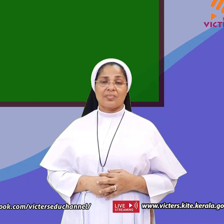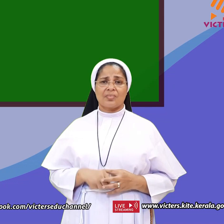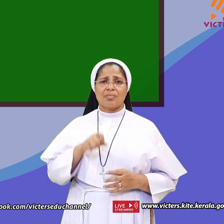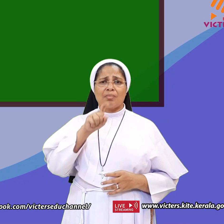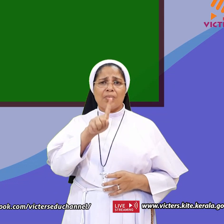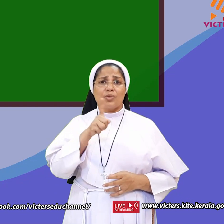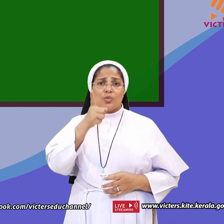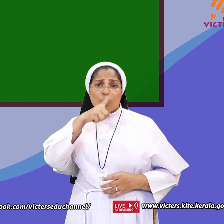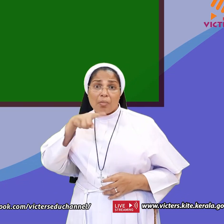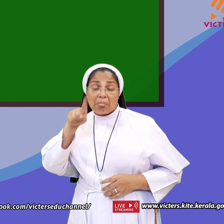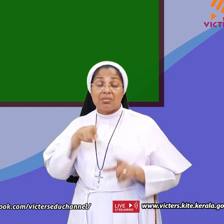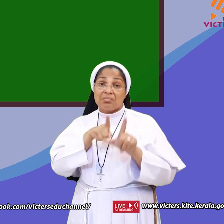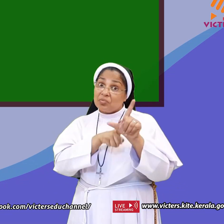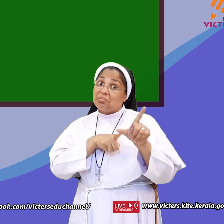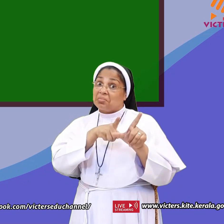19 വർഷം